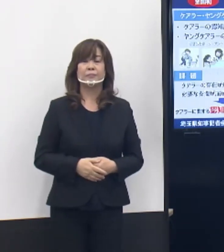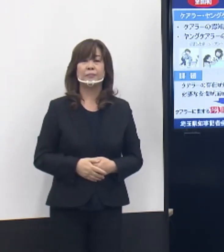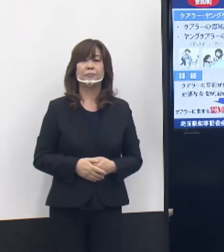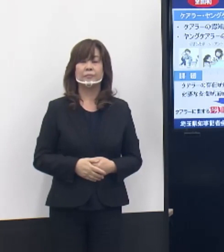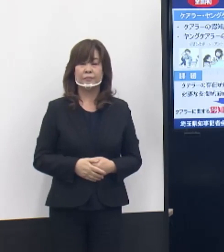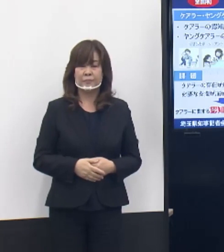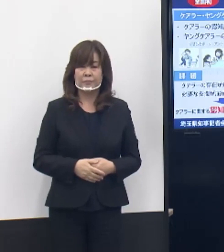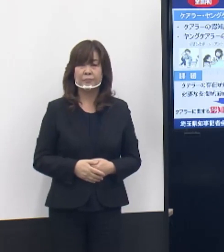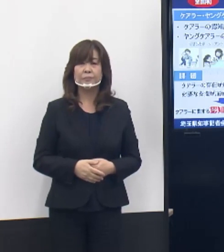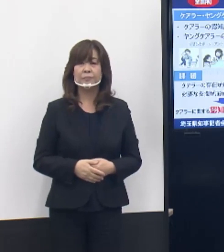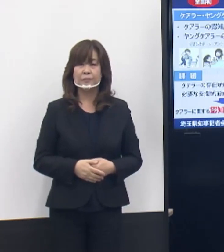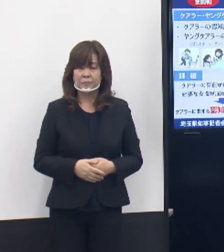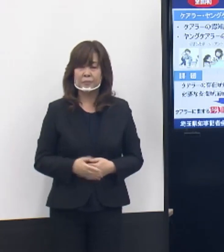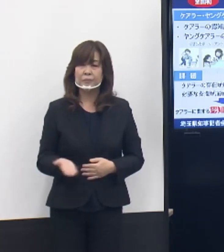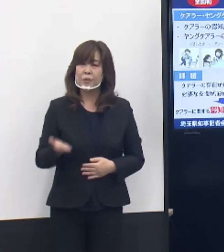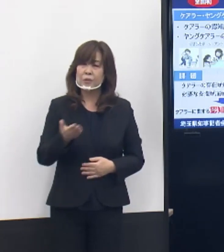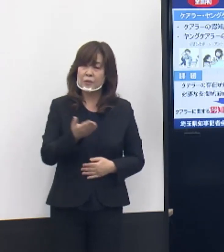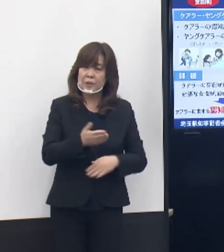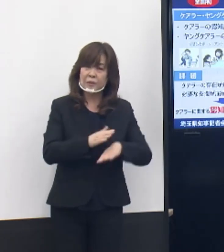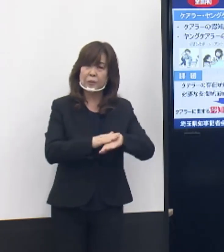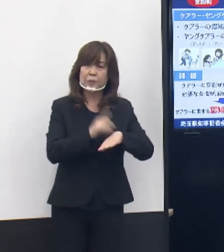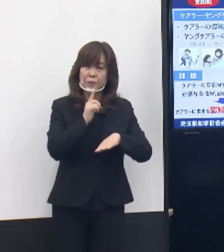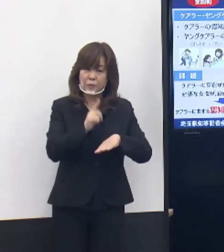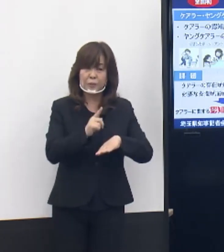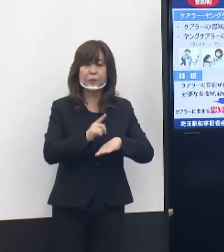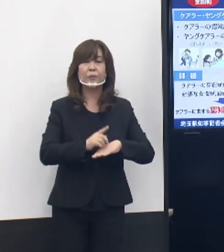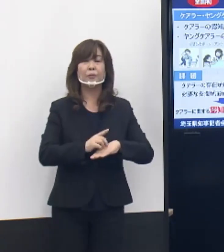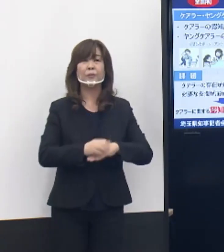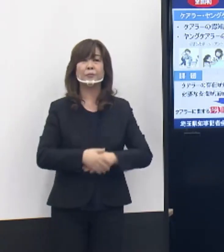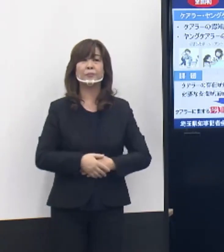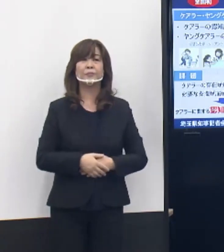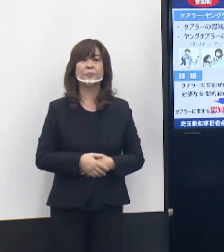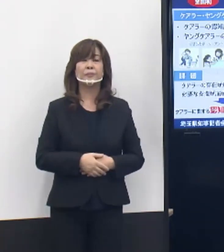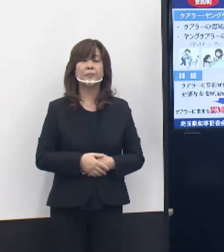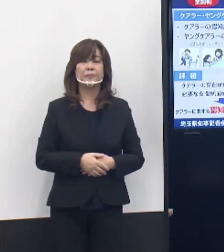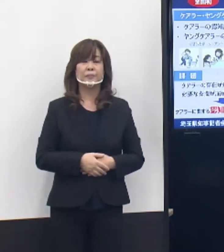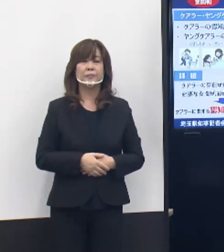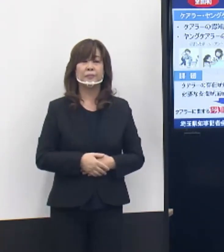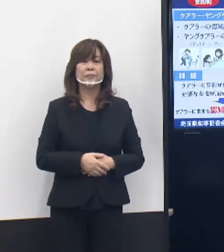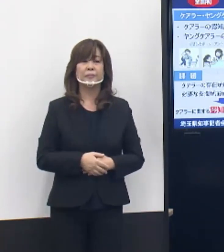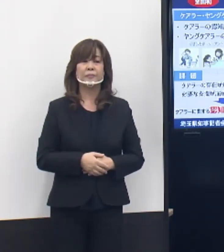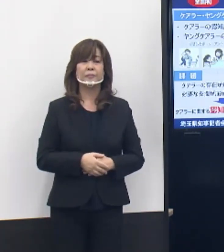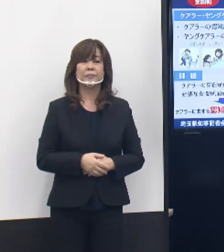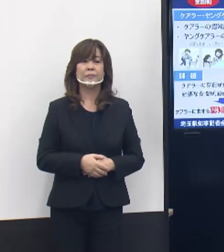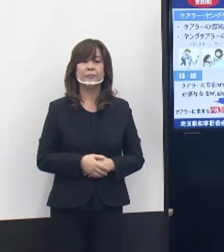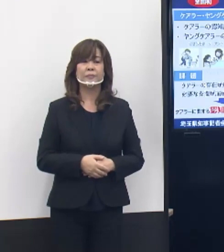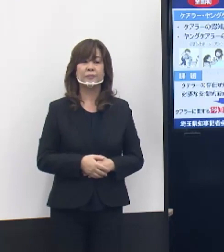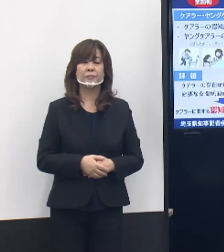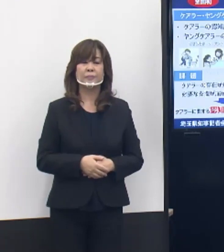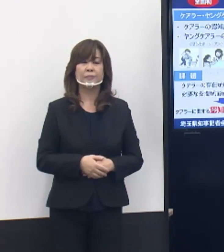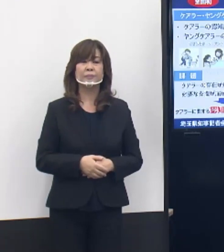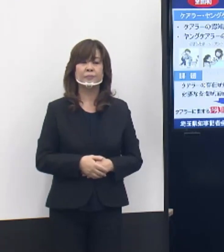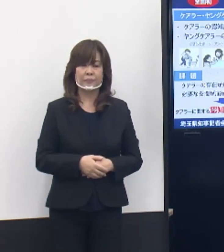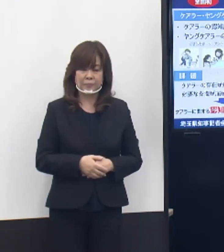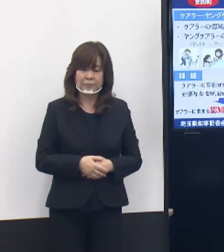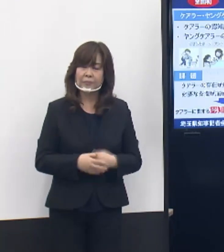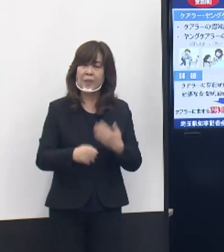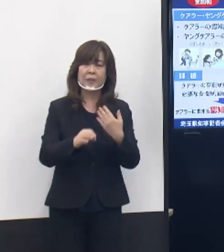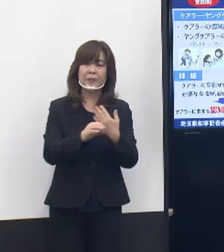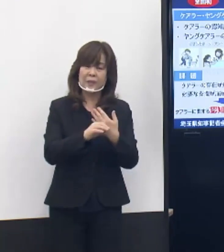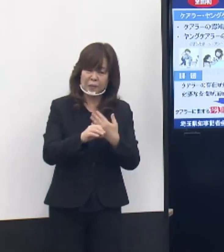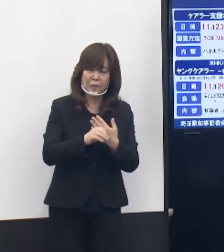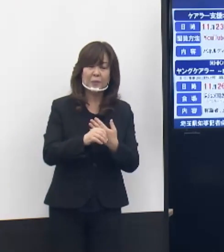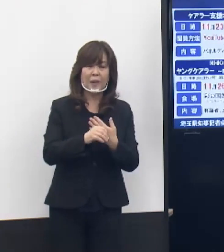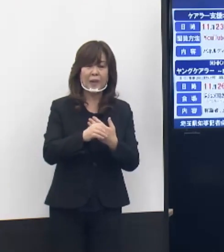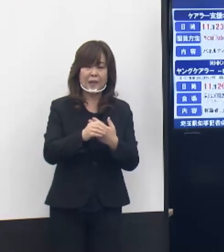この次のステップとして、先ほどもうお話した話、例えば、サロンを使うとかそうい